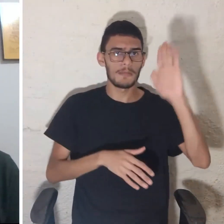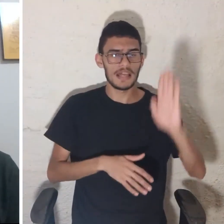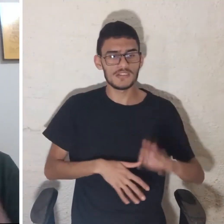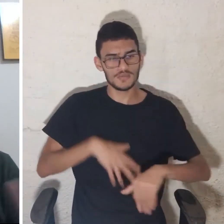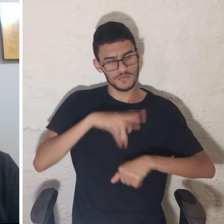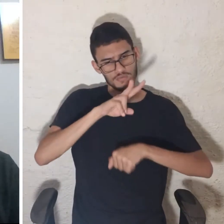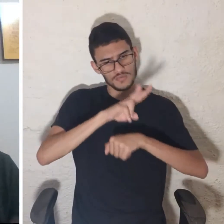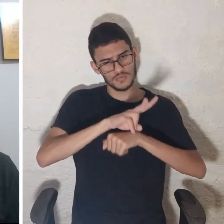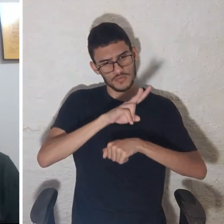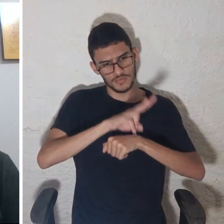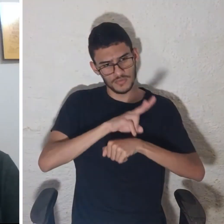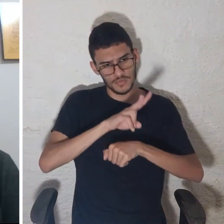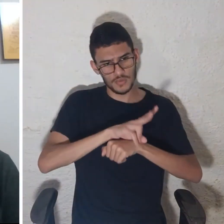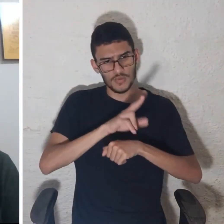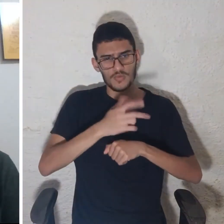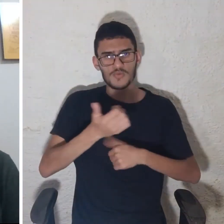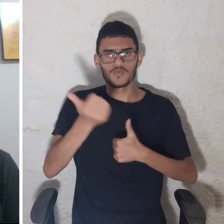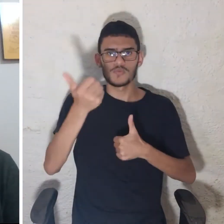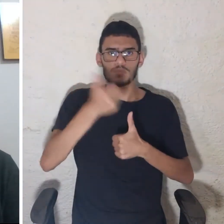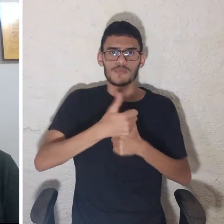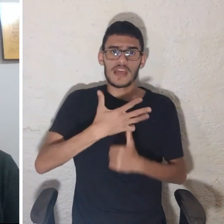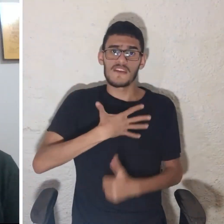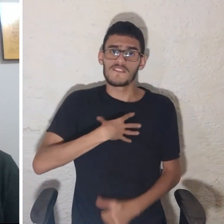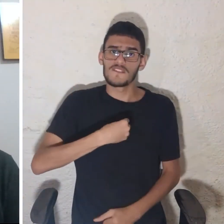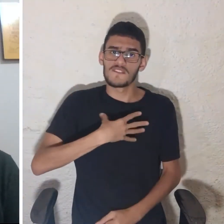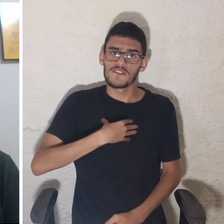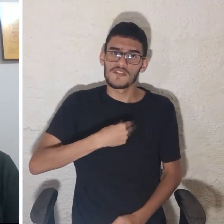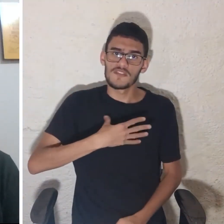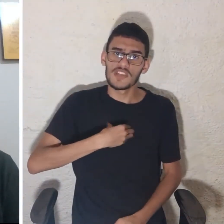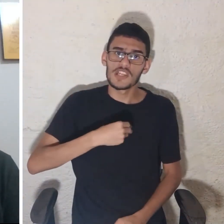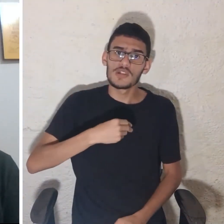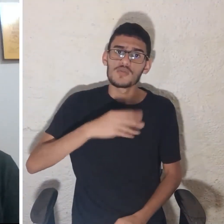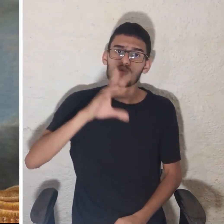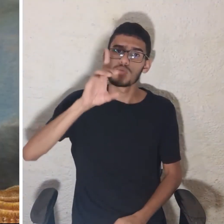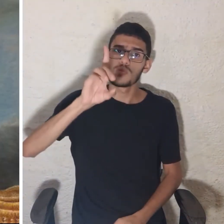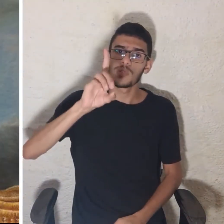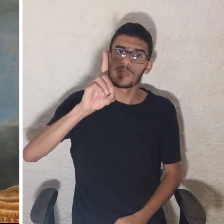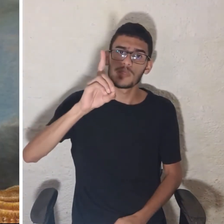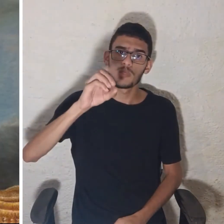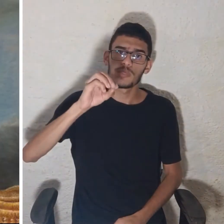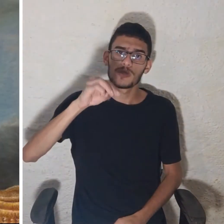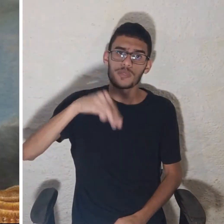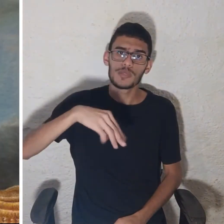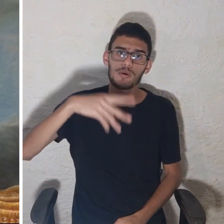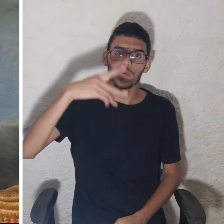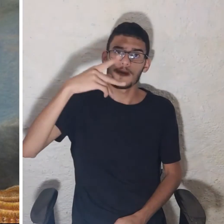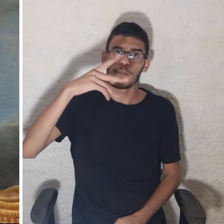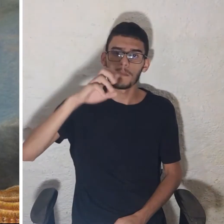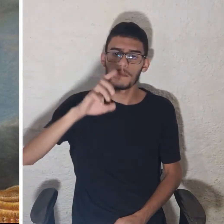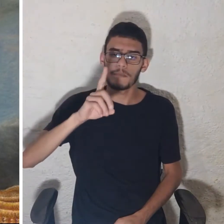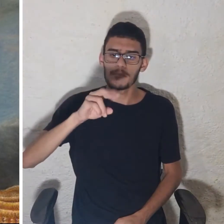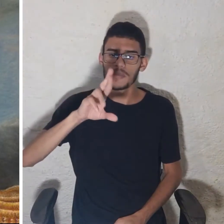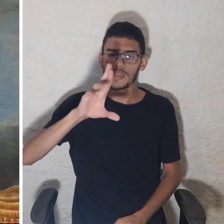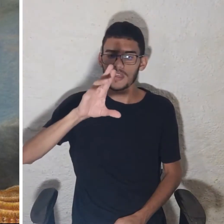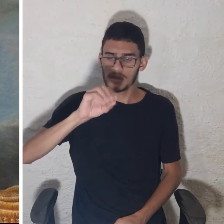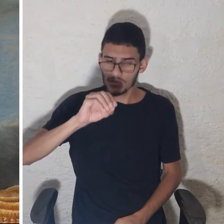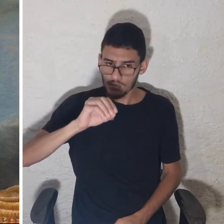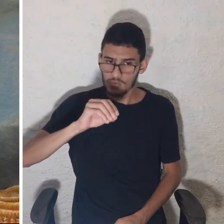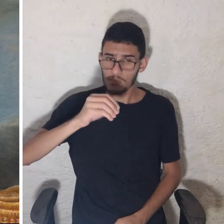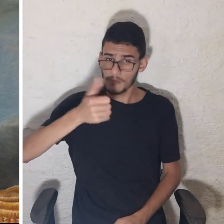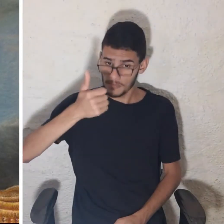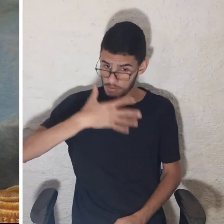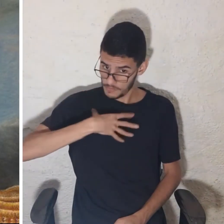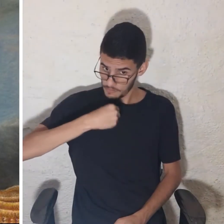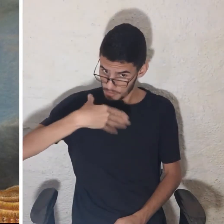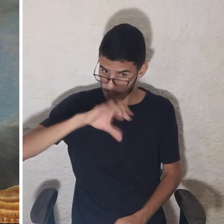governando, tomando conta do Brasil em seu nome, o seu filho Dom Pedro, né, o seu filho mais velho, Dom Pedro. Quando chegou